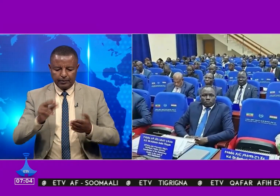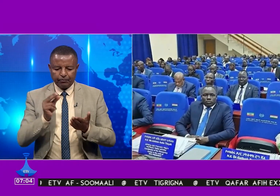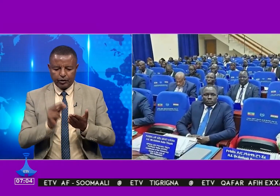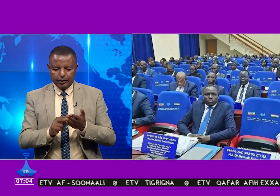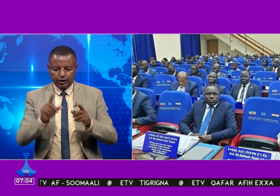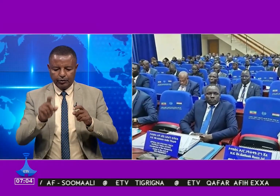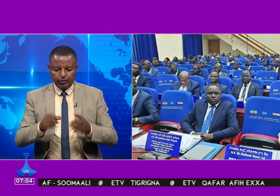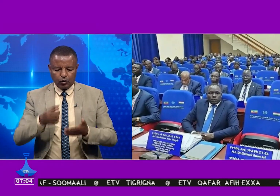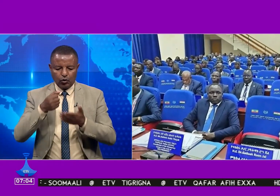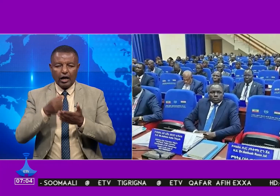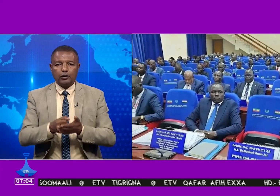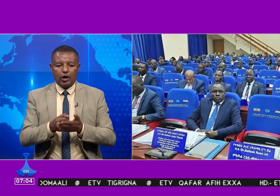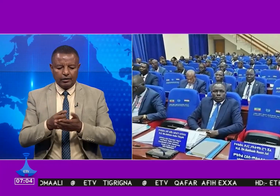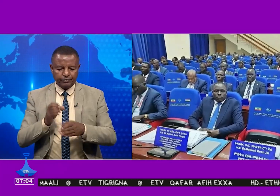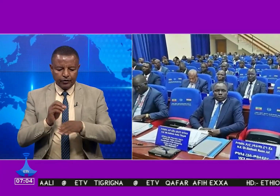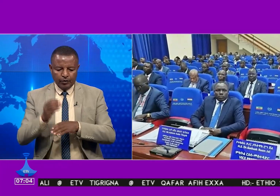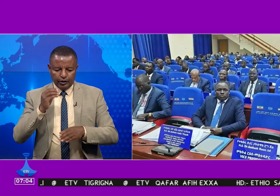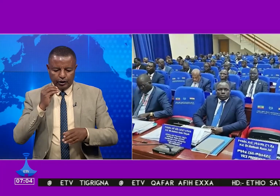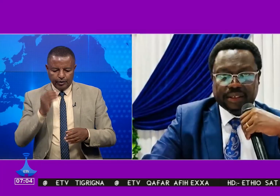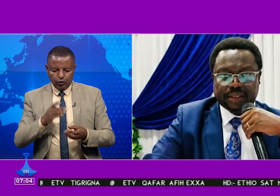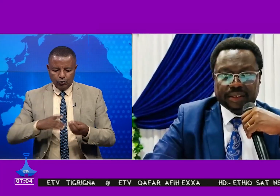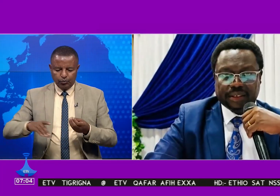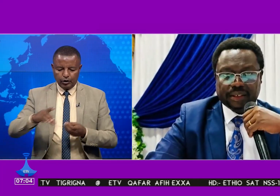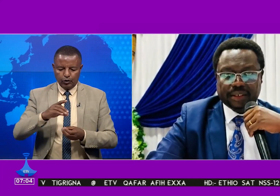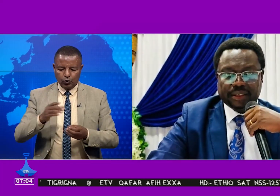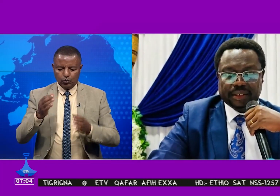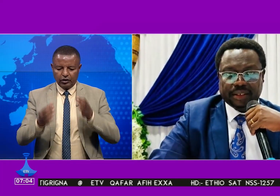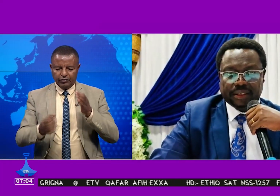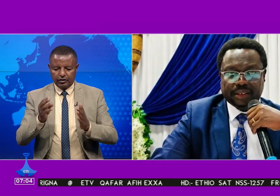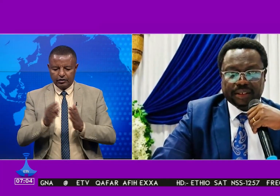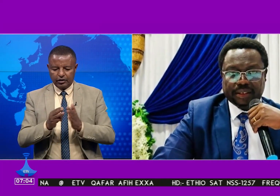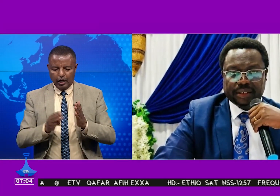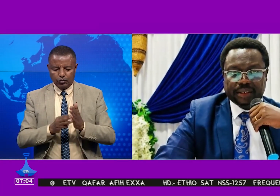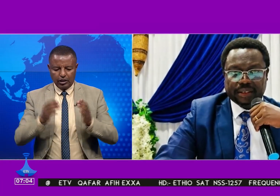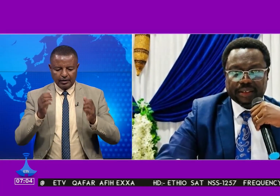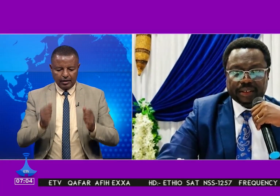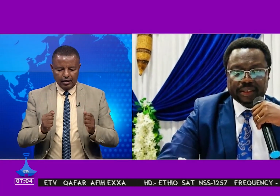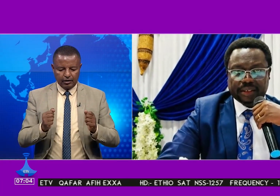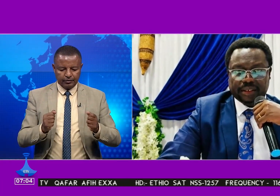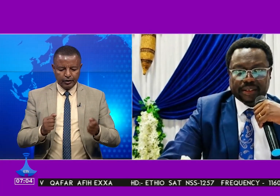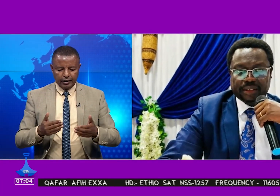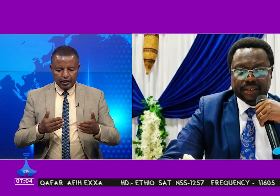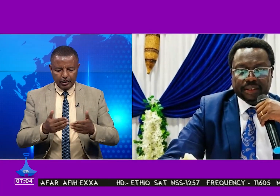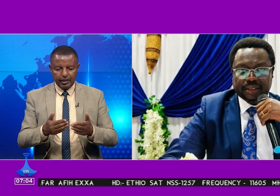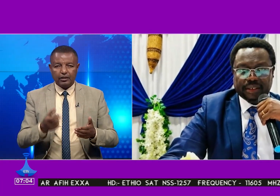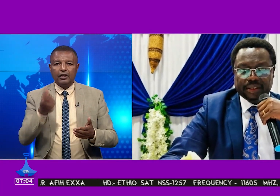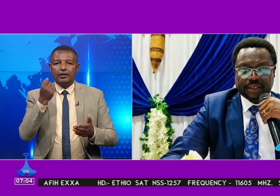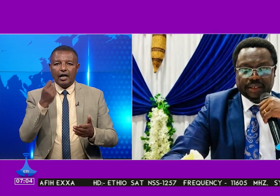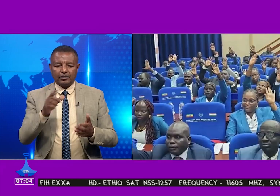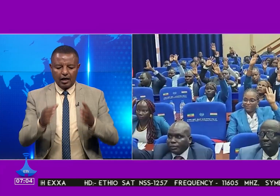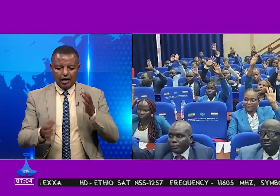520,685 ብር በጀት መርምሮ አድጓል። ምክር ቤቱ በክልሉ የፍትህ ስርዓቱን ለማጠናከር